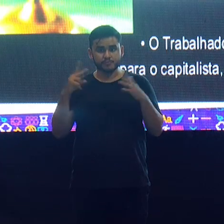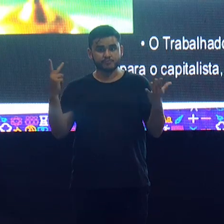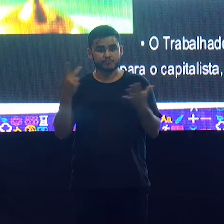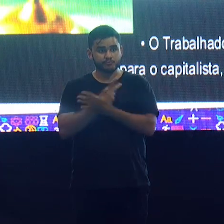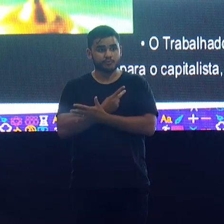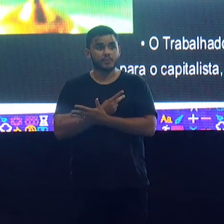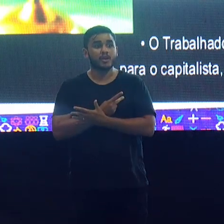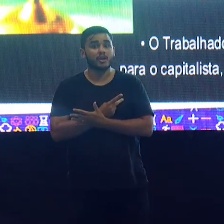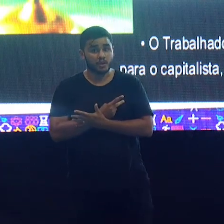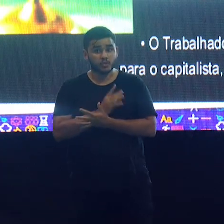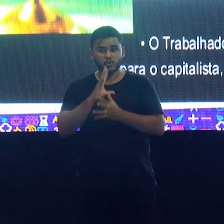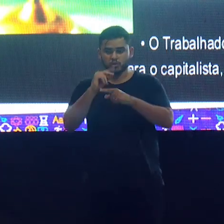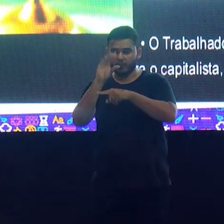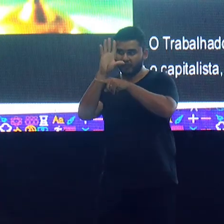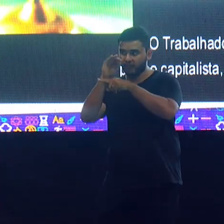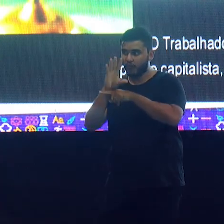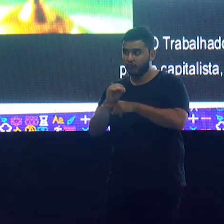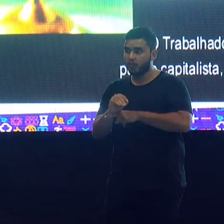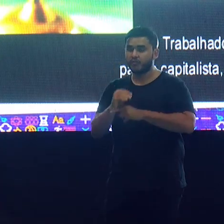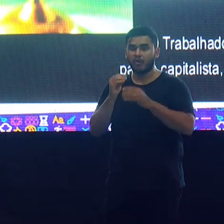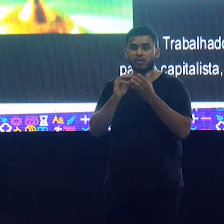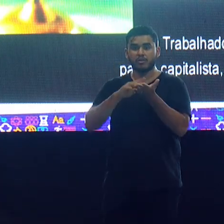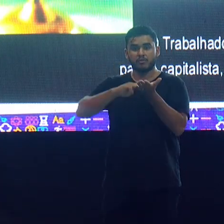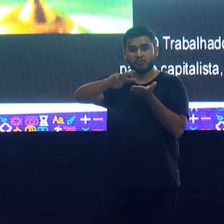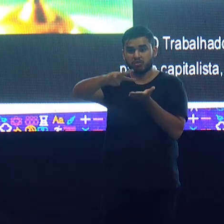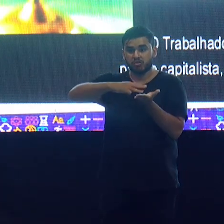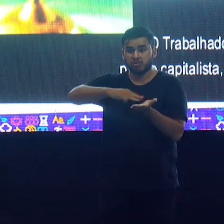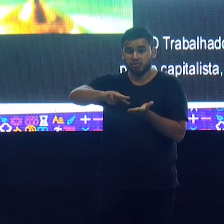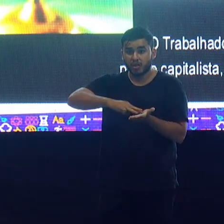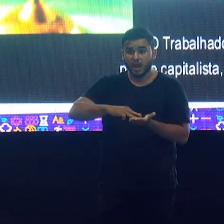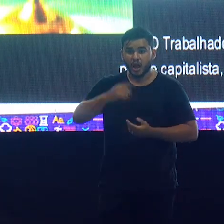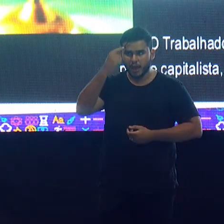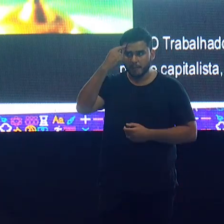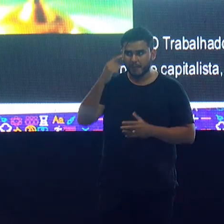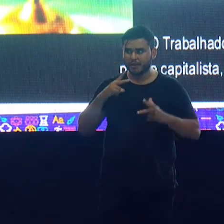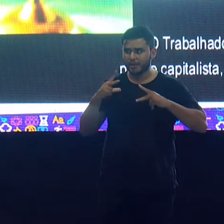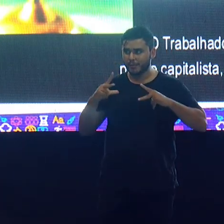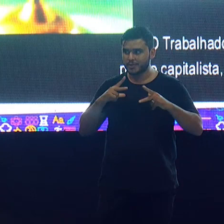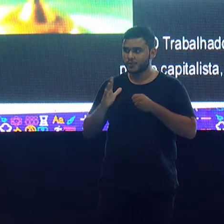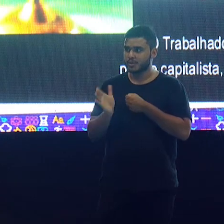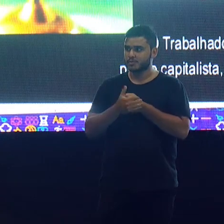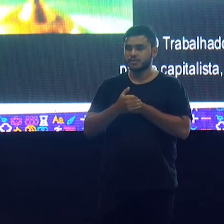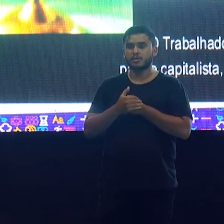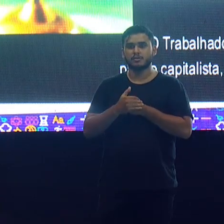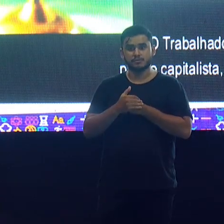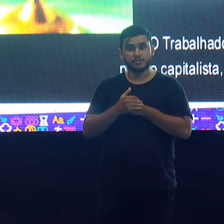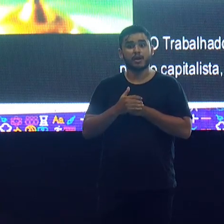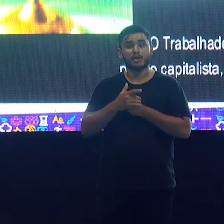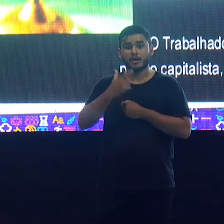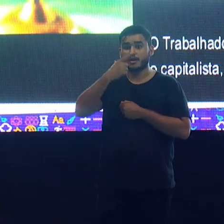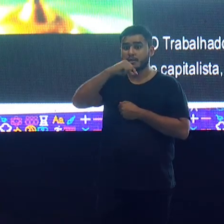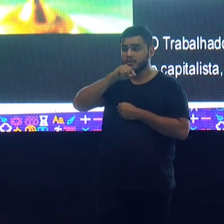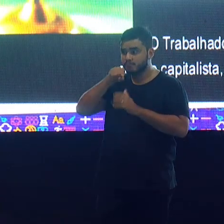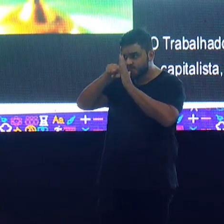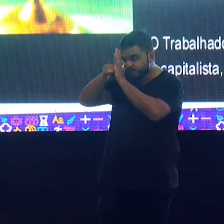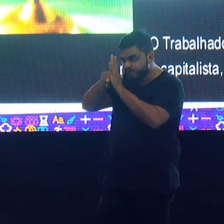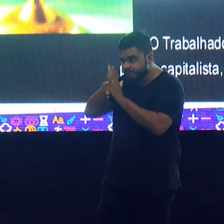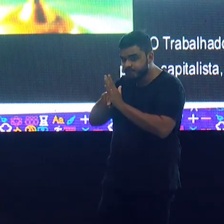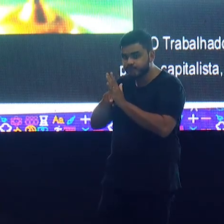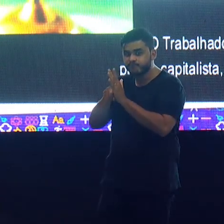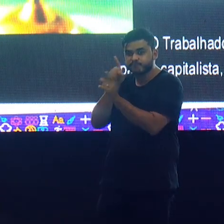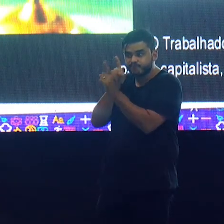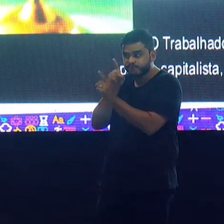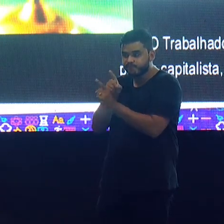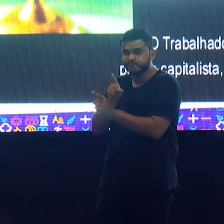está capturando esses dados, essa informação. Então, o capitalismo da atualidade é o informacional.